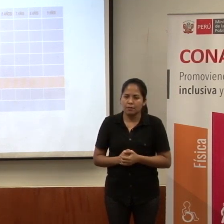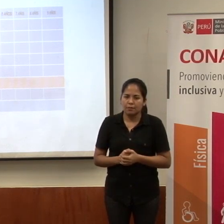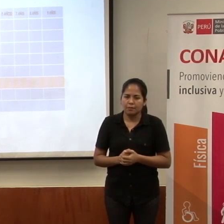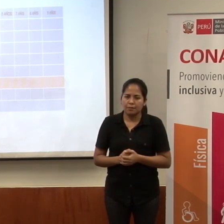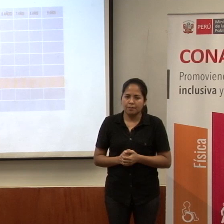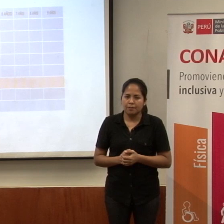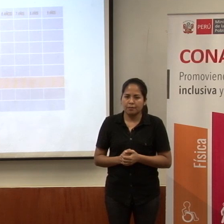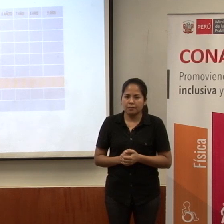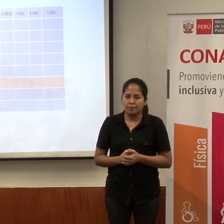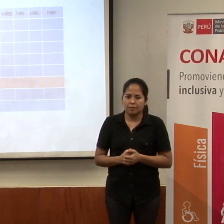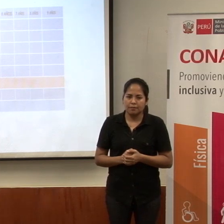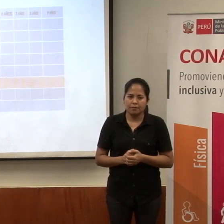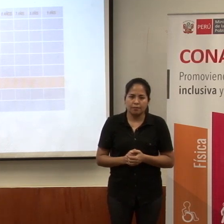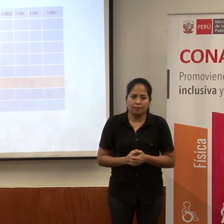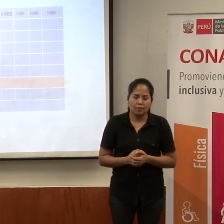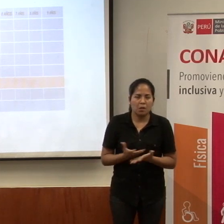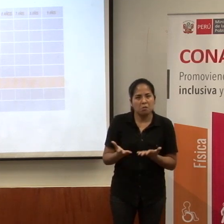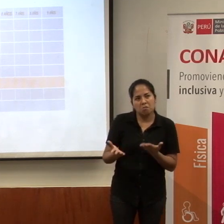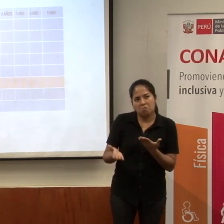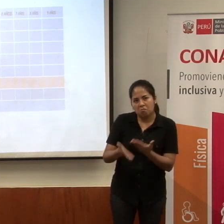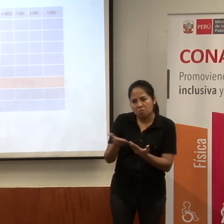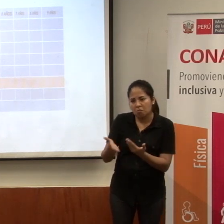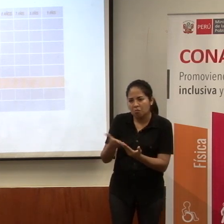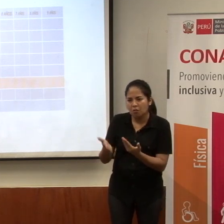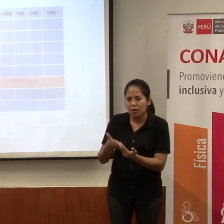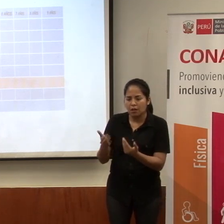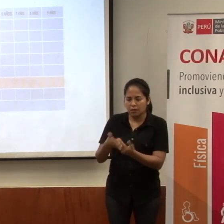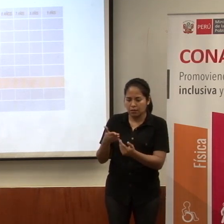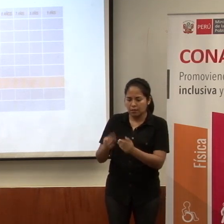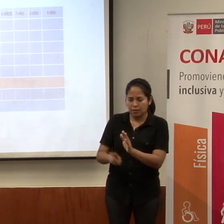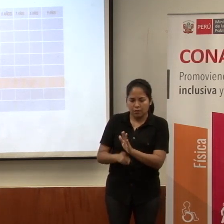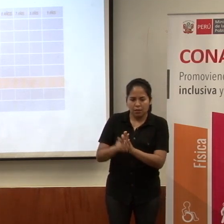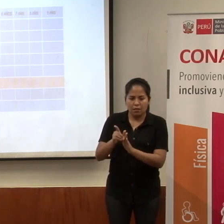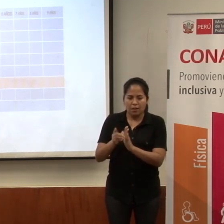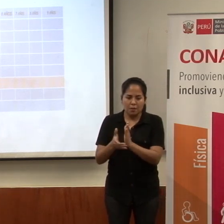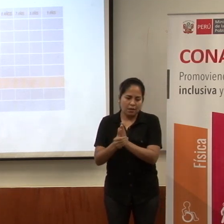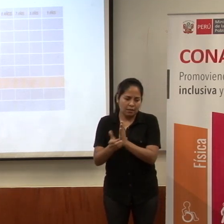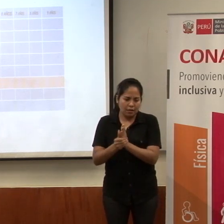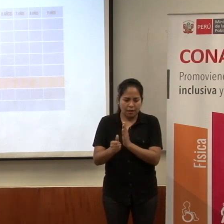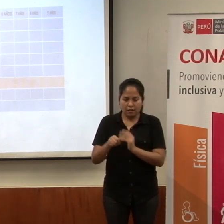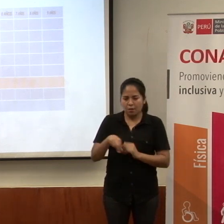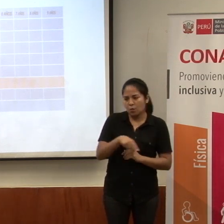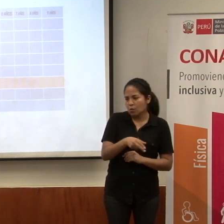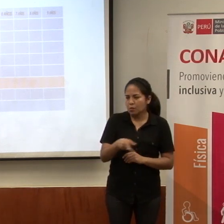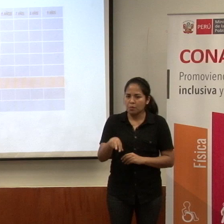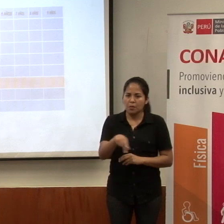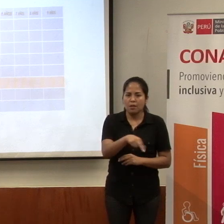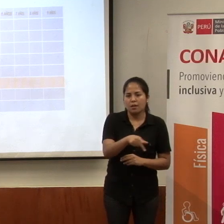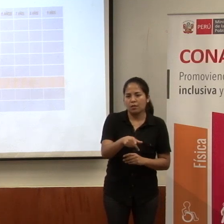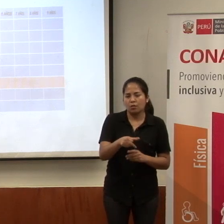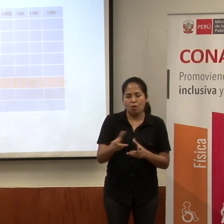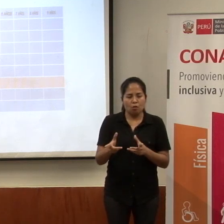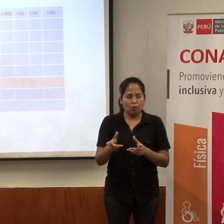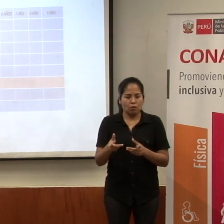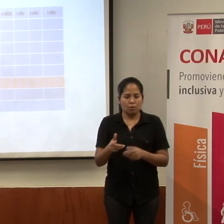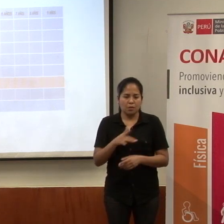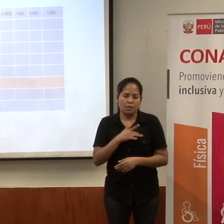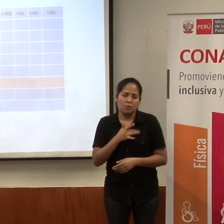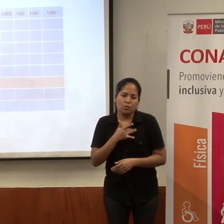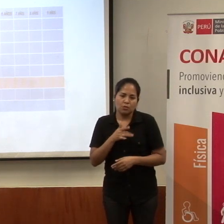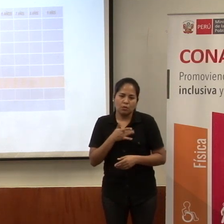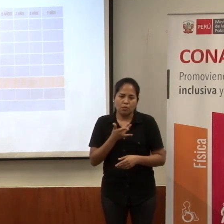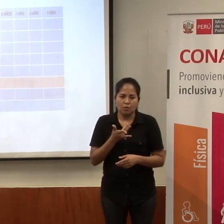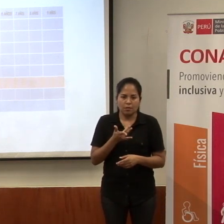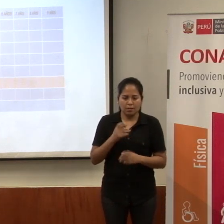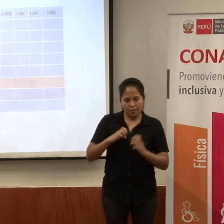en la cual es mucho más fácil desarrollar capacidades motrices, como el control emocional, los primeros